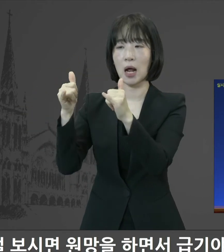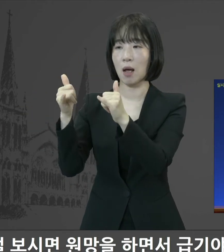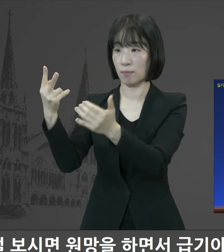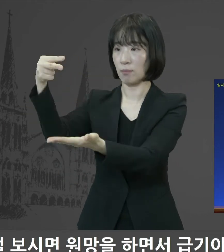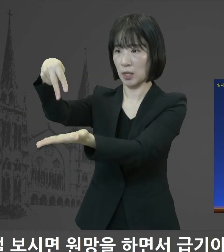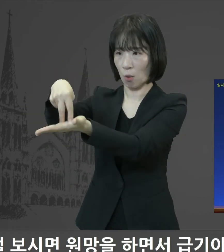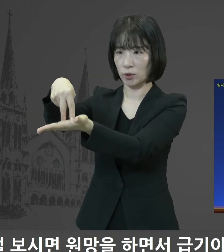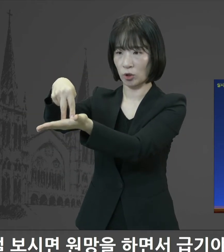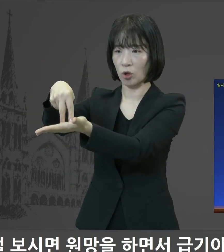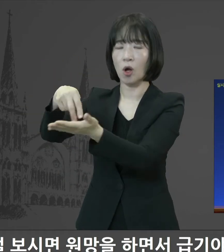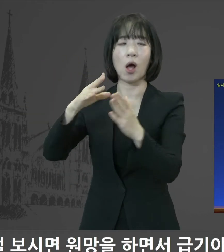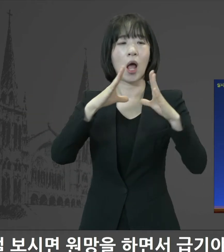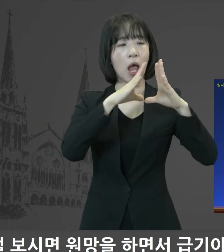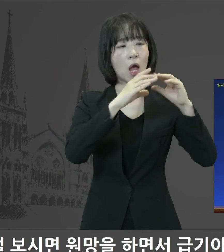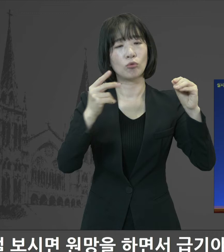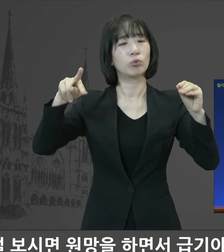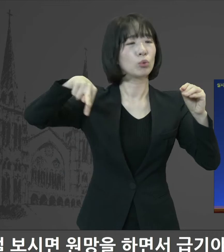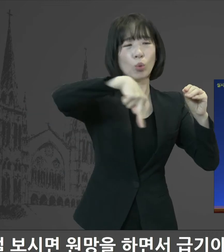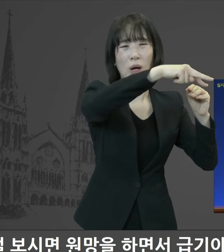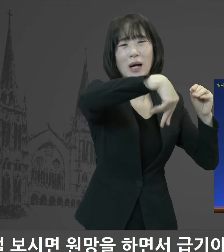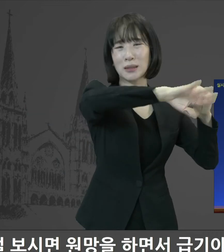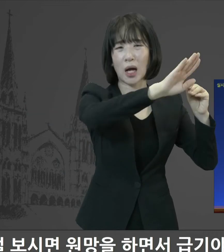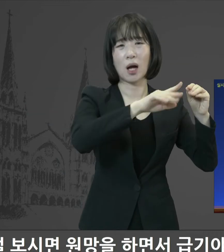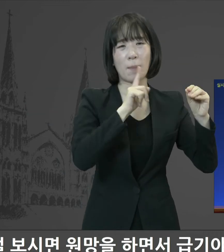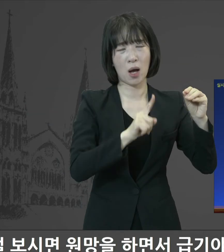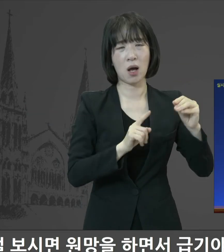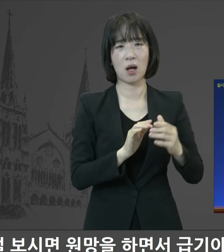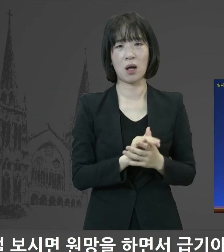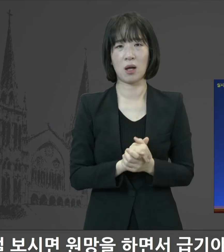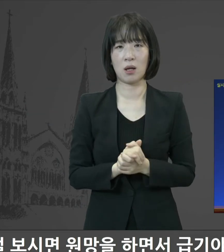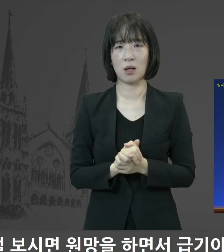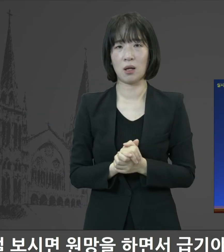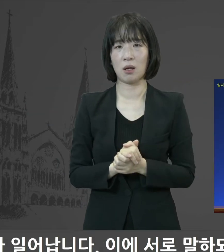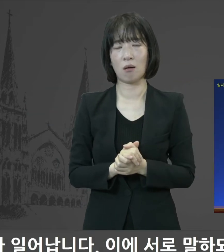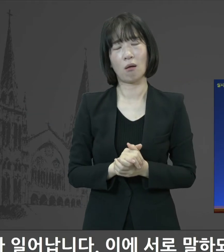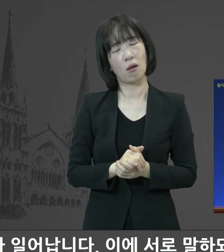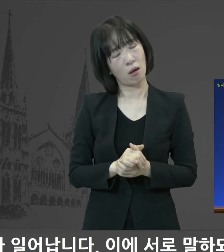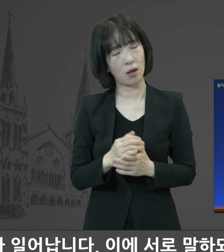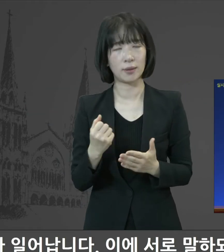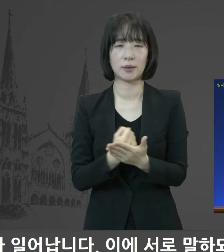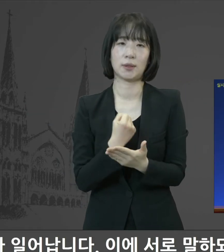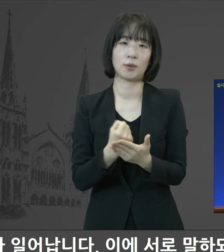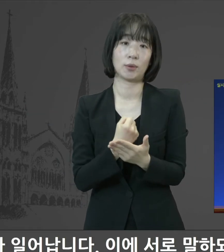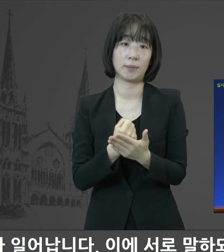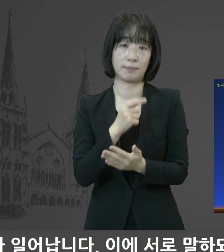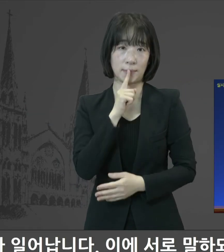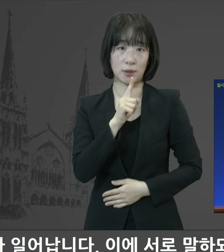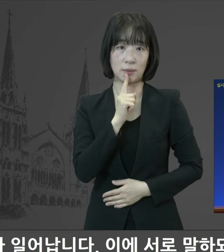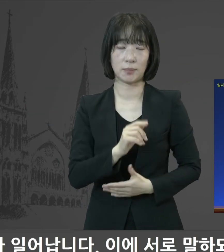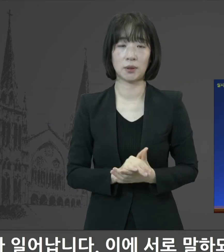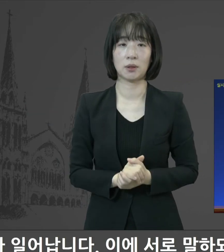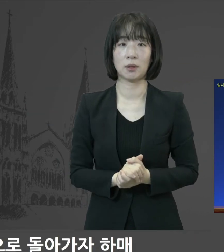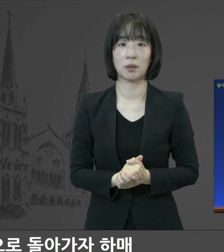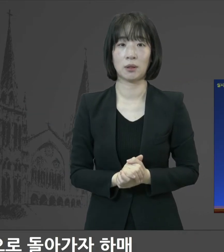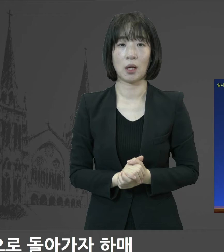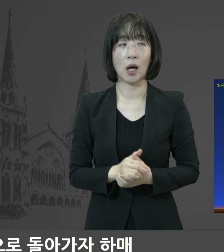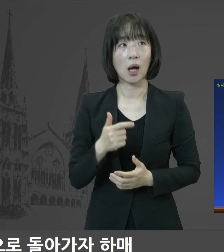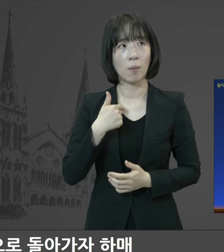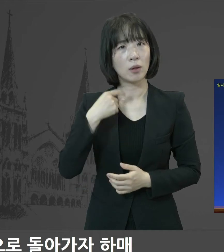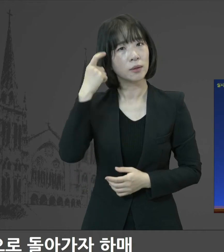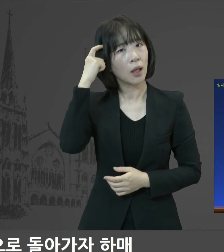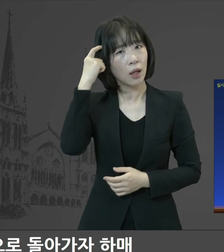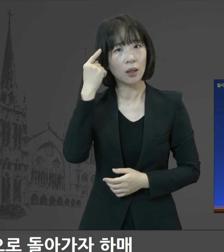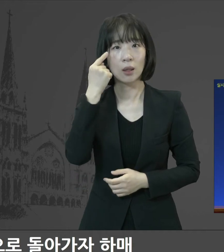세우고 애굽으로 돌아가자 하며. 여러분, 이게 얼마나 어처구니 없는 얘기입니까? 한번 잠시나마 상상해